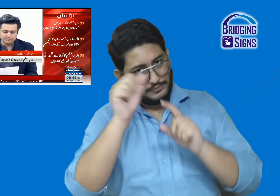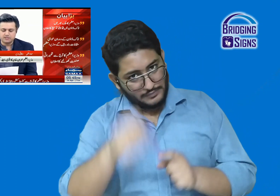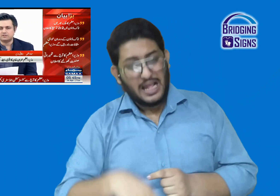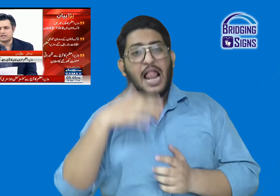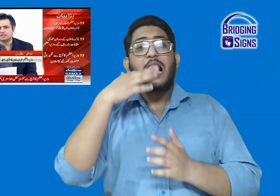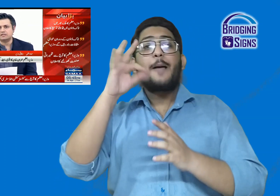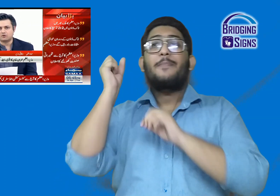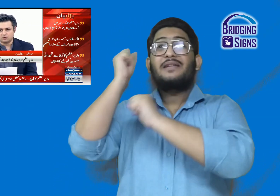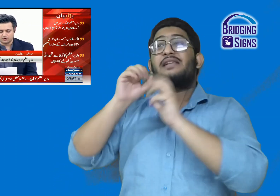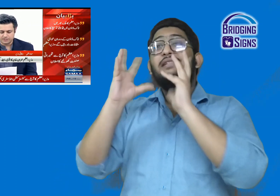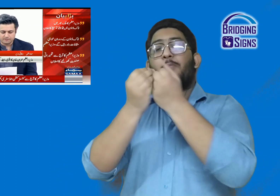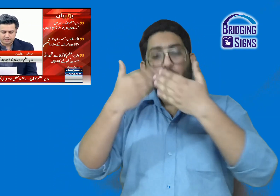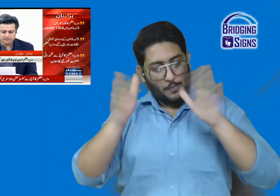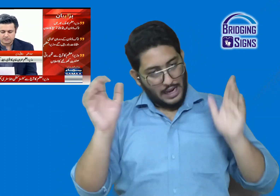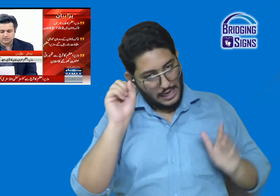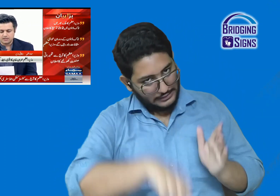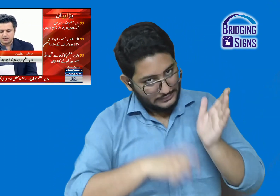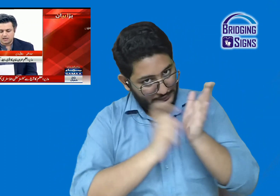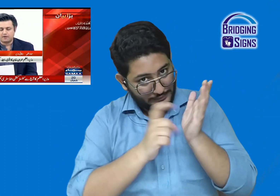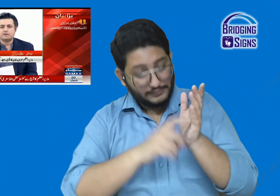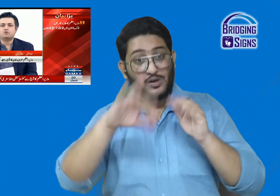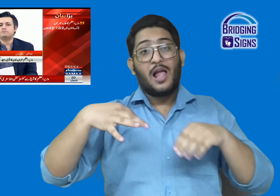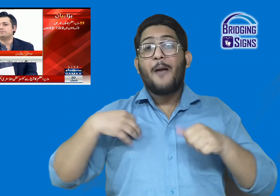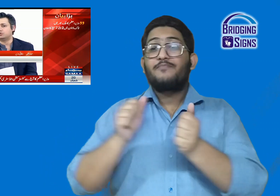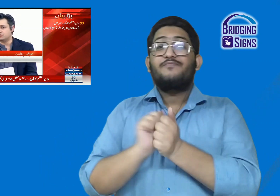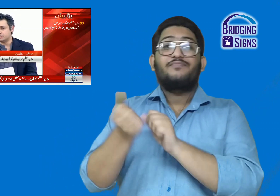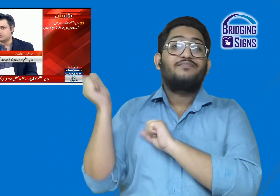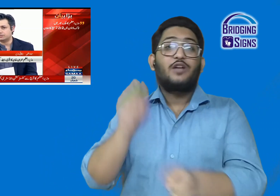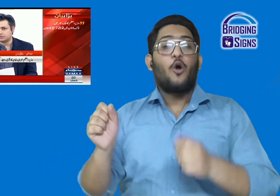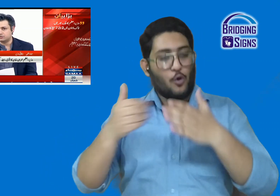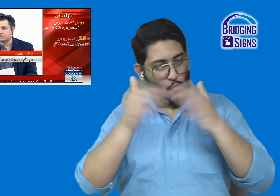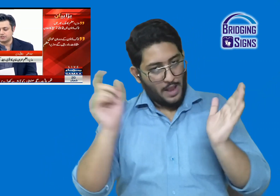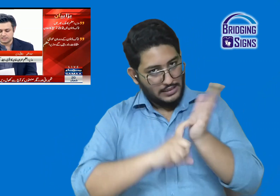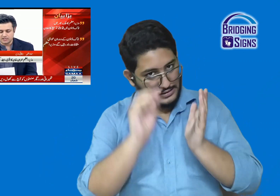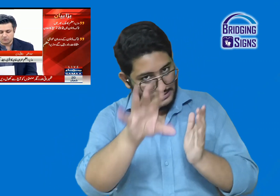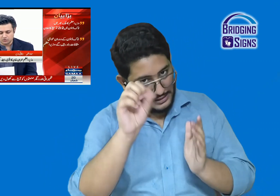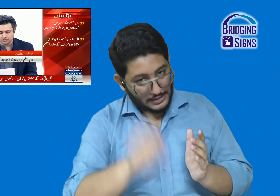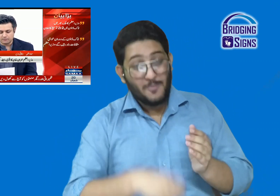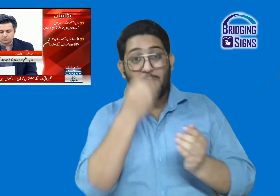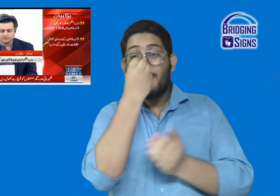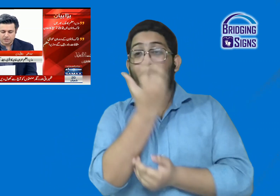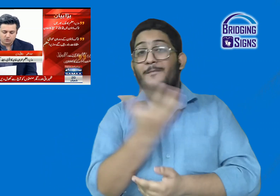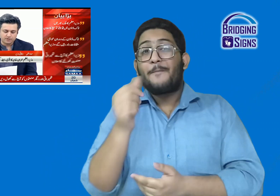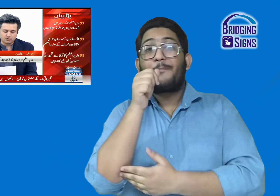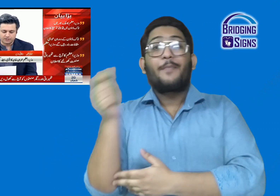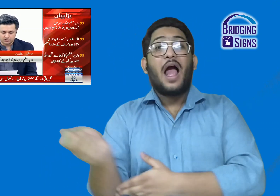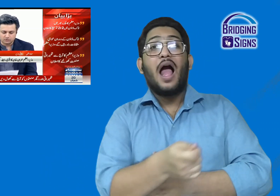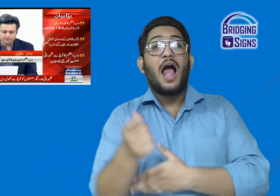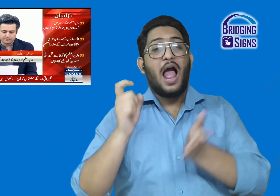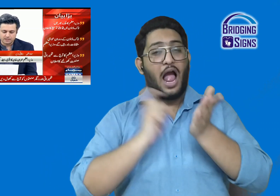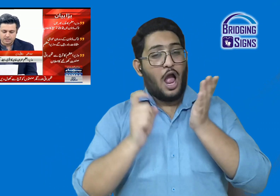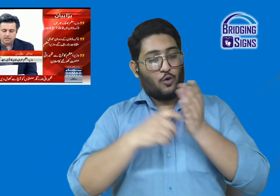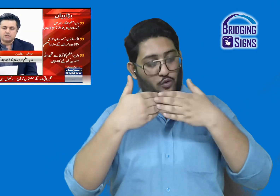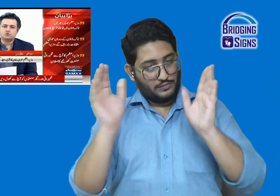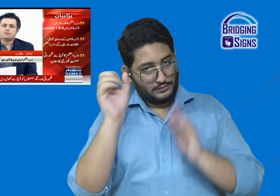हमारे धोबी, ड्राई क्लीनर और लॉन्ड्री सर्विसेज, हमारे मुल्क में पौधों की और दरख्तों की जो नर्सरियाँ मौजूद हैं मुख्तलिफ शहरों में और